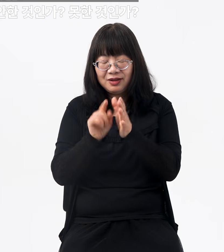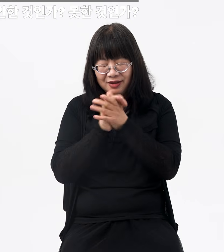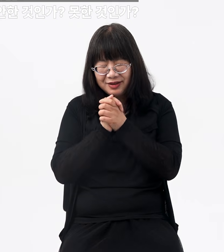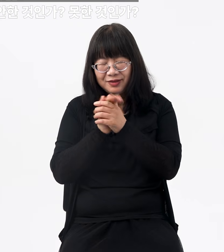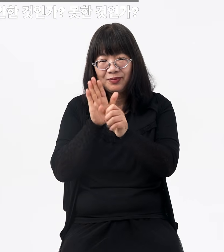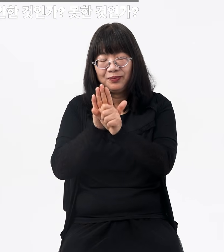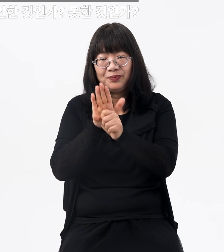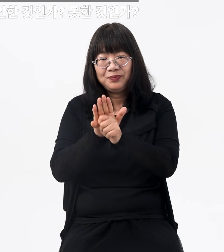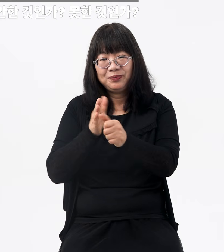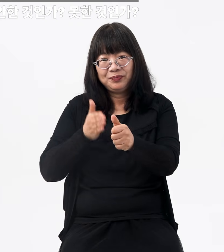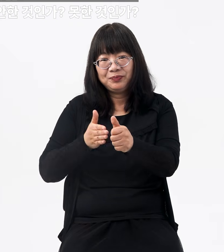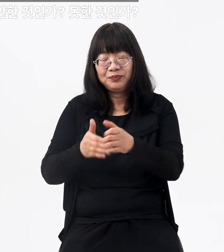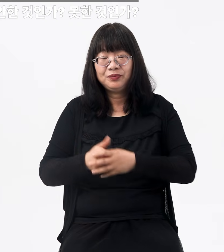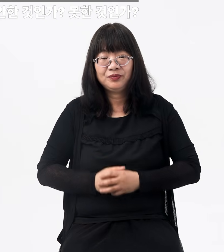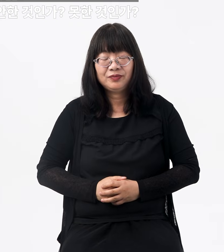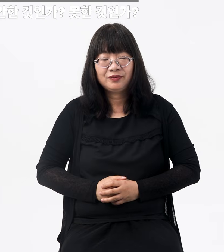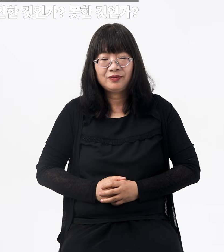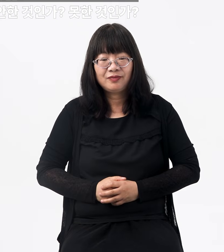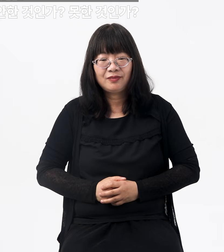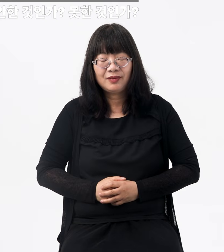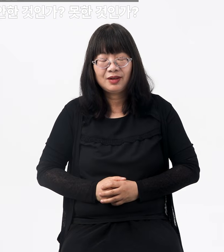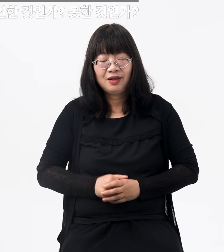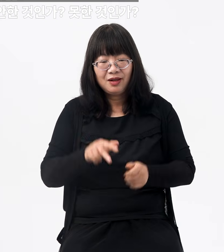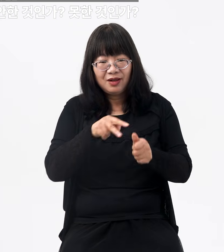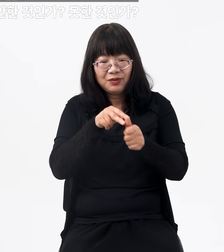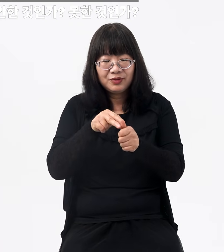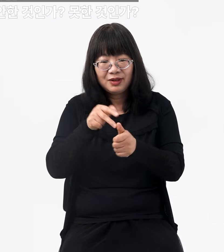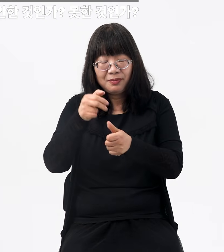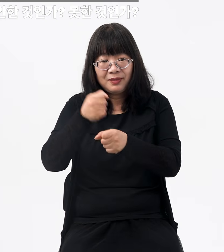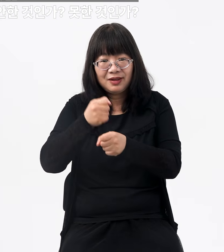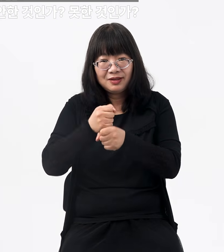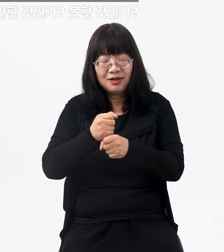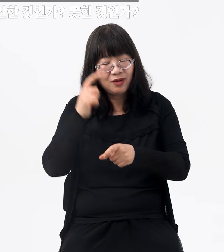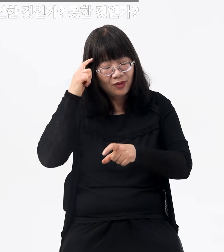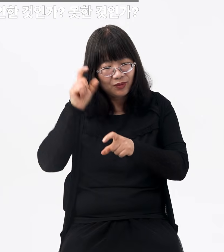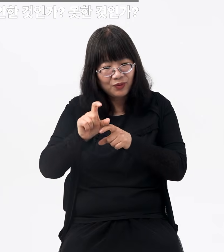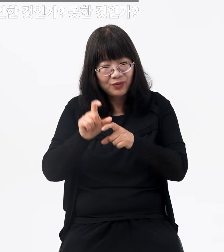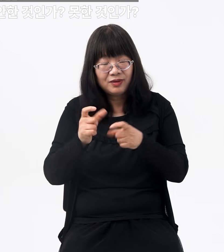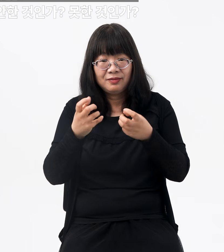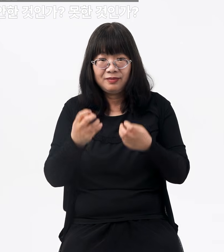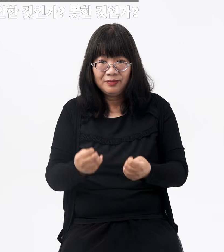줘야 돼요. 그분들도 그런 콘텐츠를 만들면서 고민이 많아요.